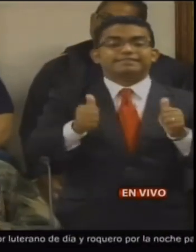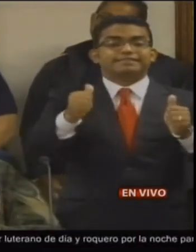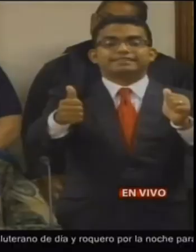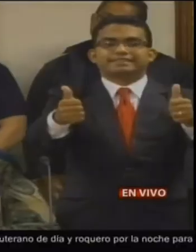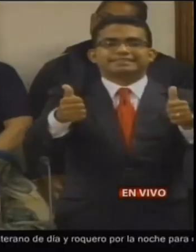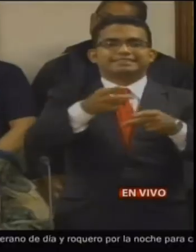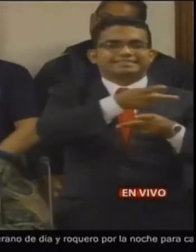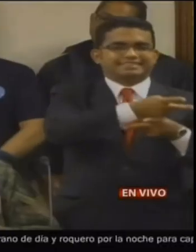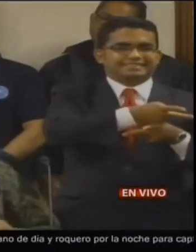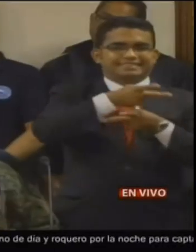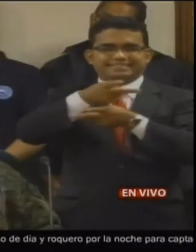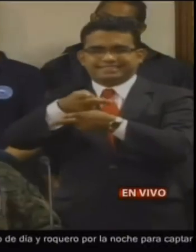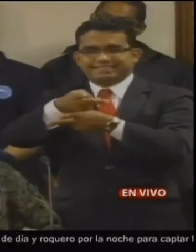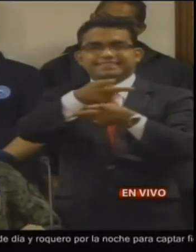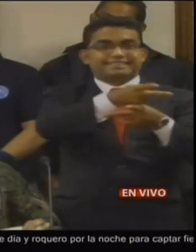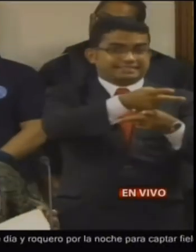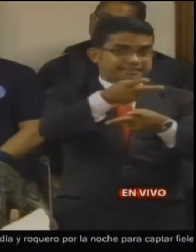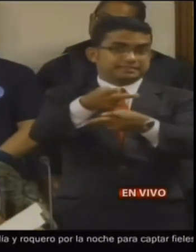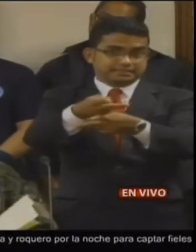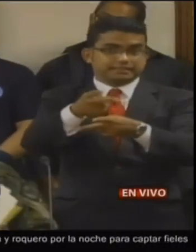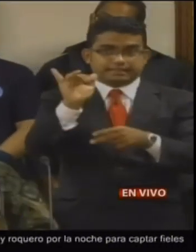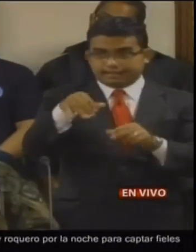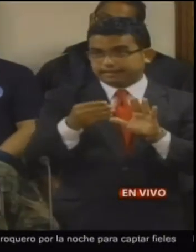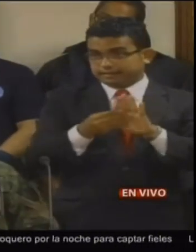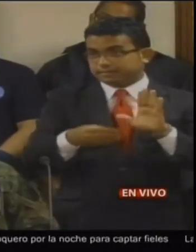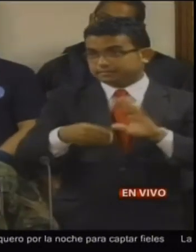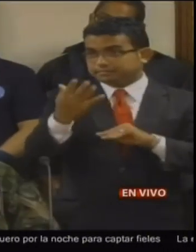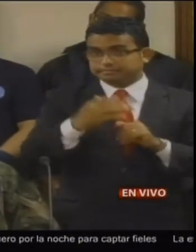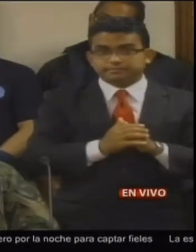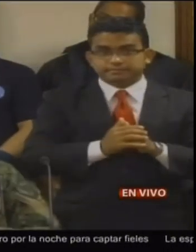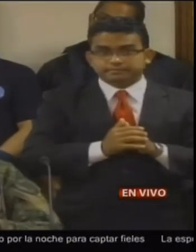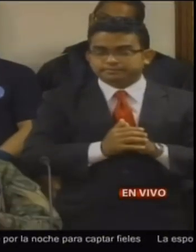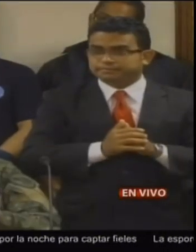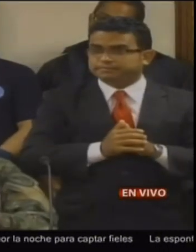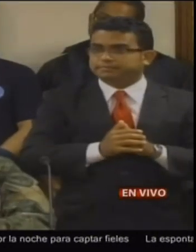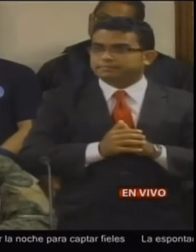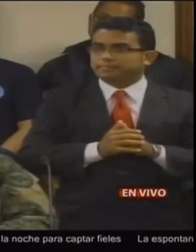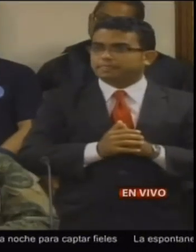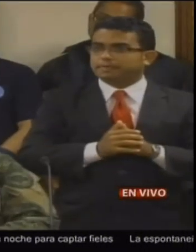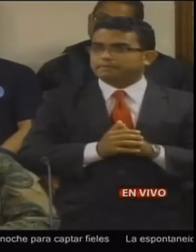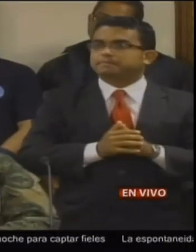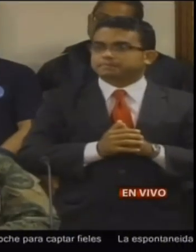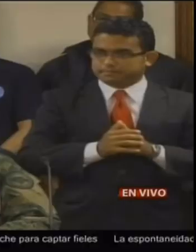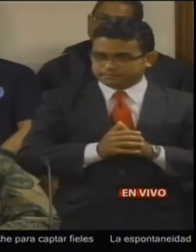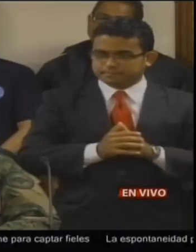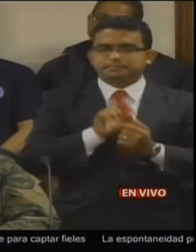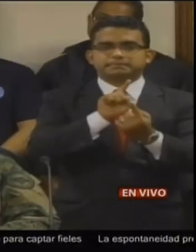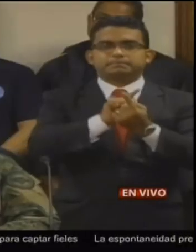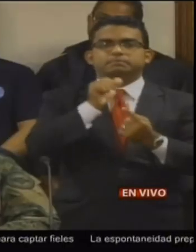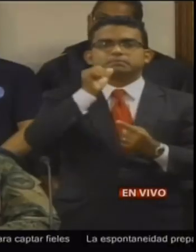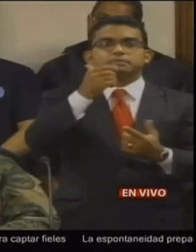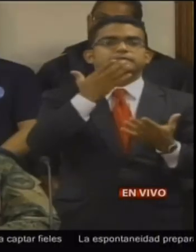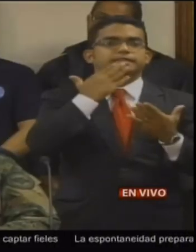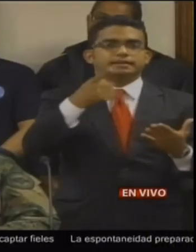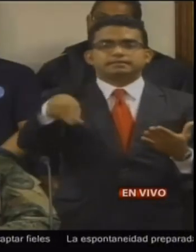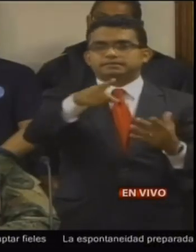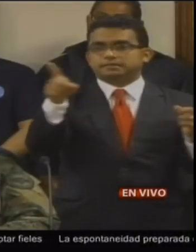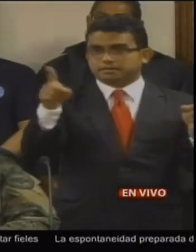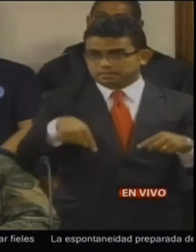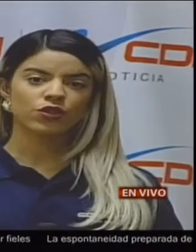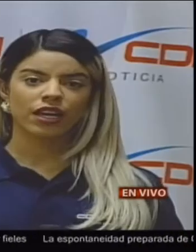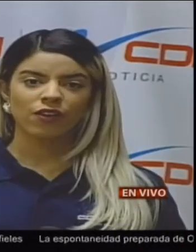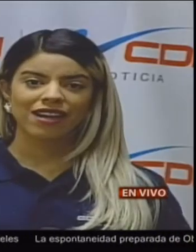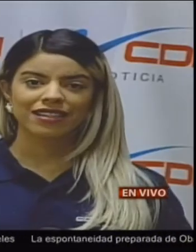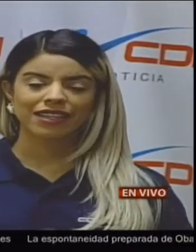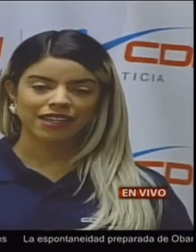operativo. Es una acotación que quería hacer. Nos vemos mañana a las 11. Si Dios lo permite, así es. Muchas gracias por venir.